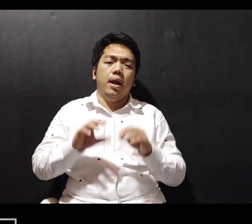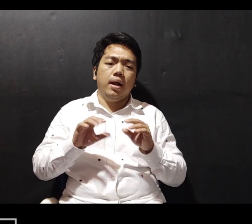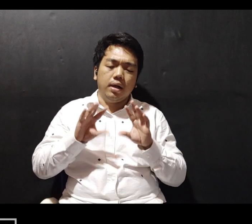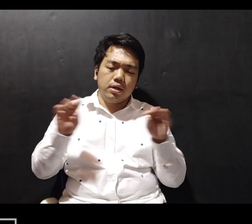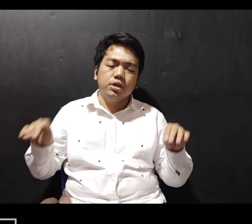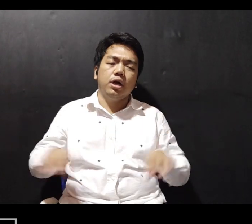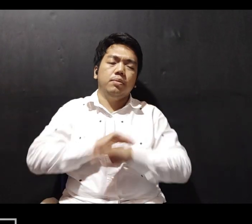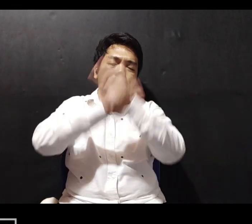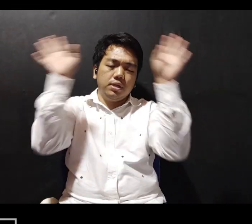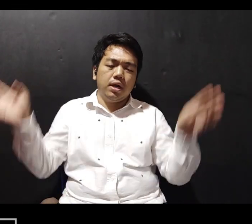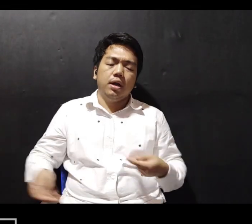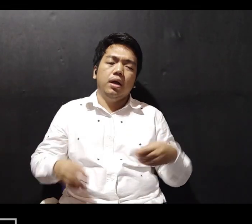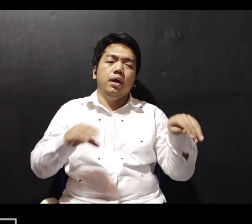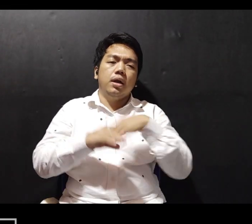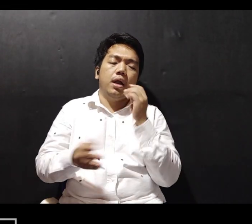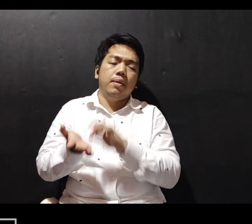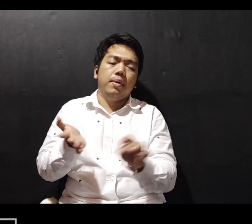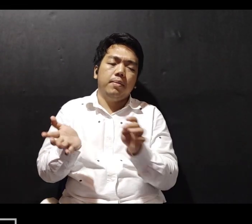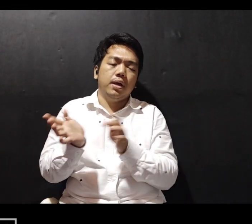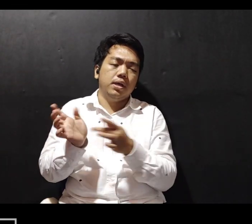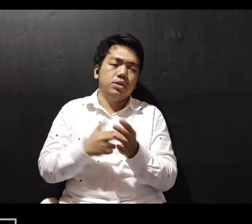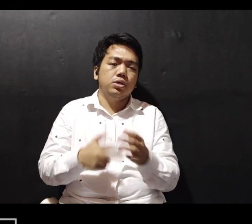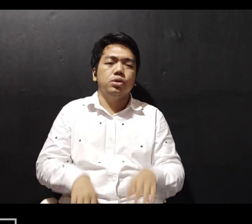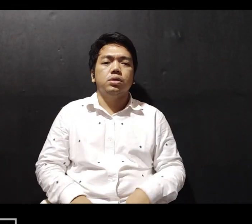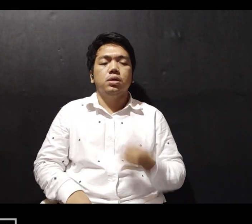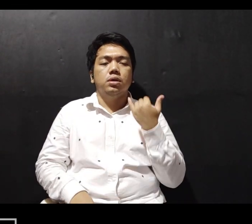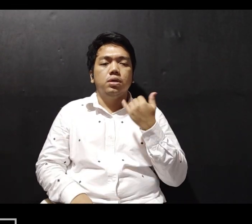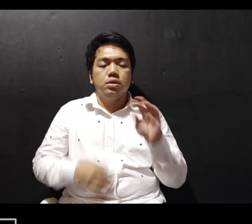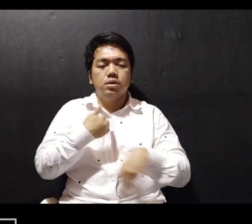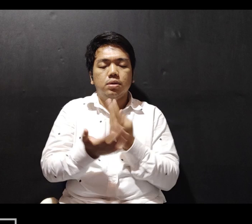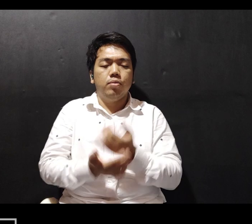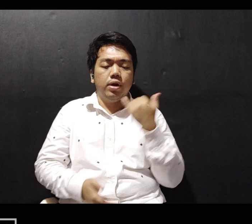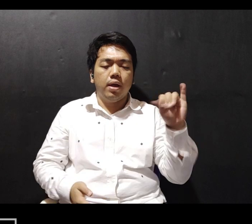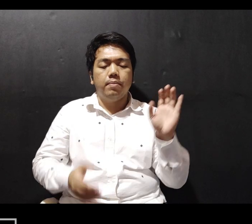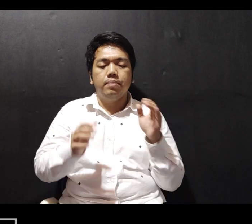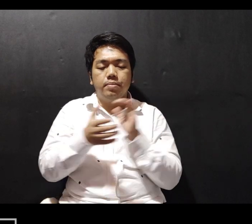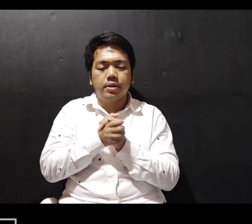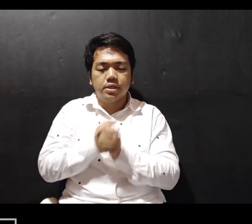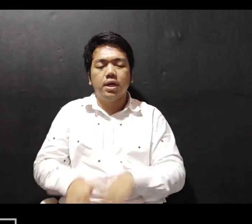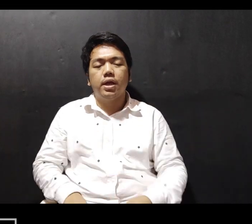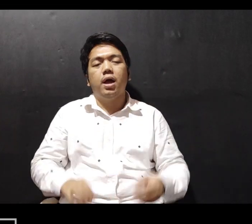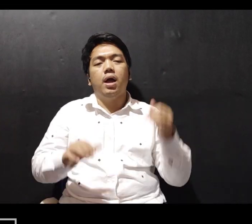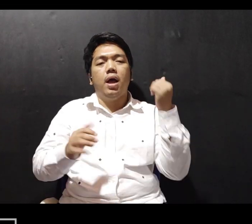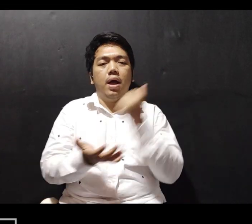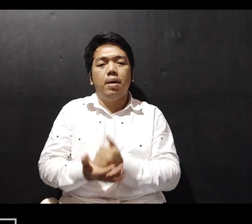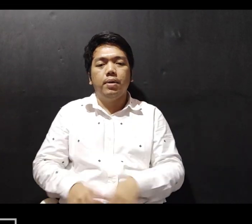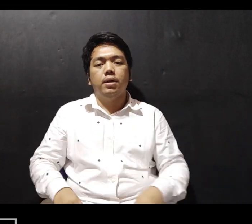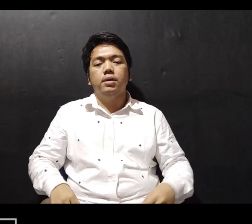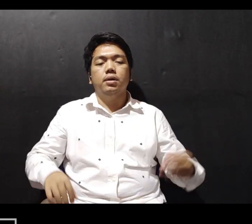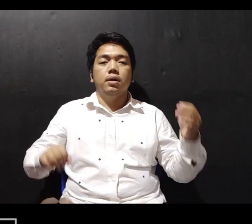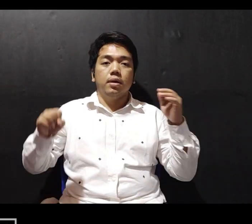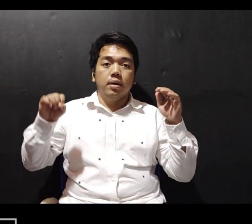Di dalam nama Yesus, semua yang percaya berkata, amin. Beri tepuk tangan pada Dia. Tuhan berkati